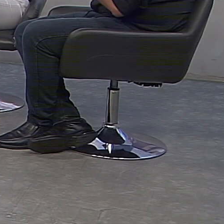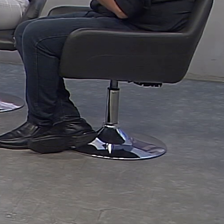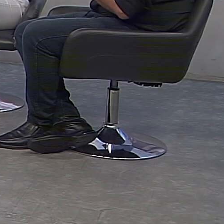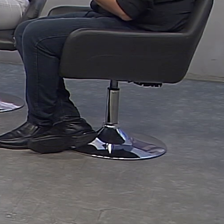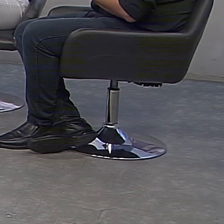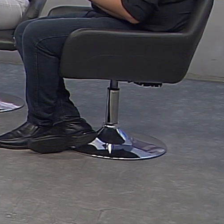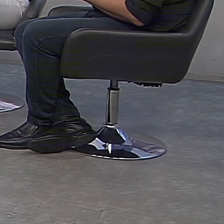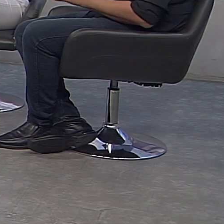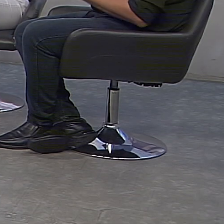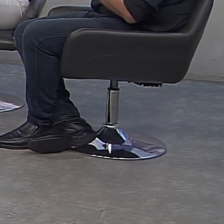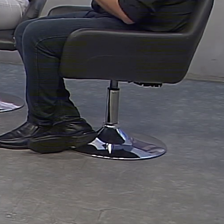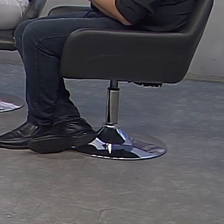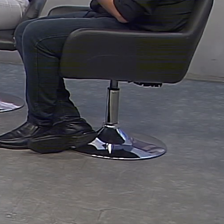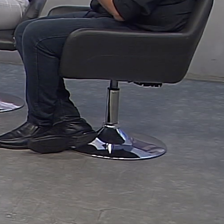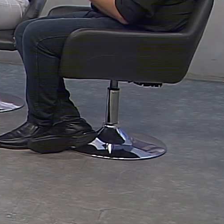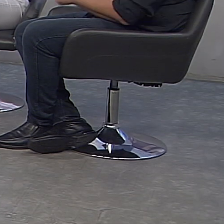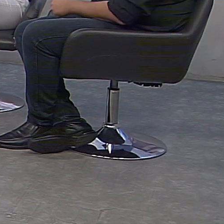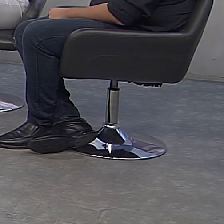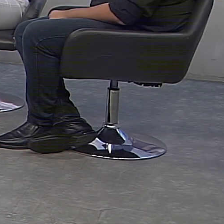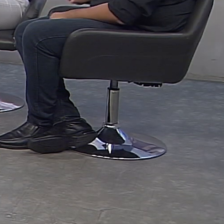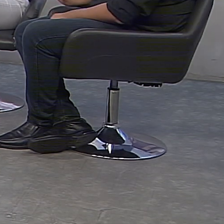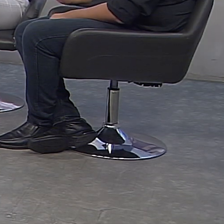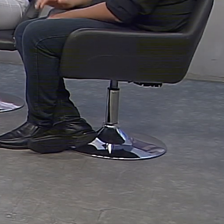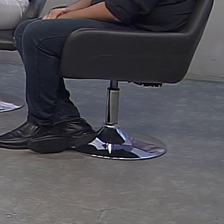pausa e já já a gente retoma.